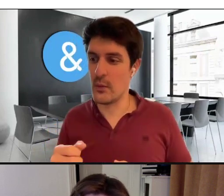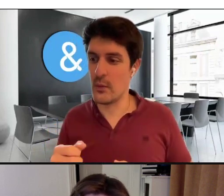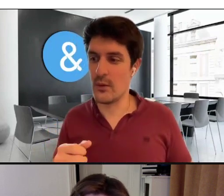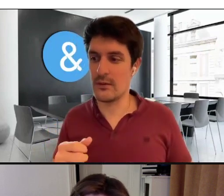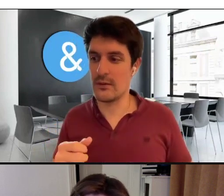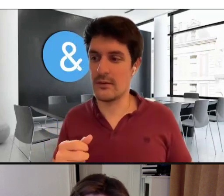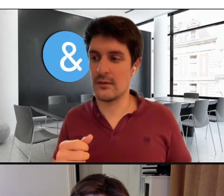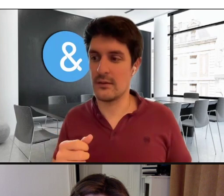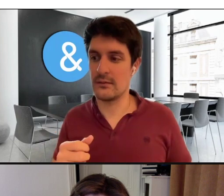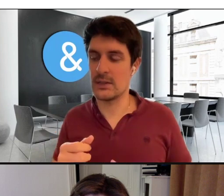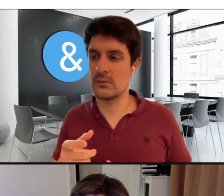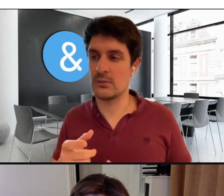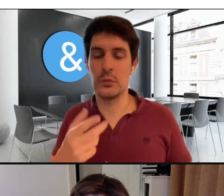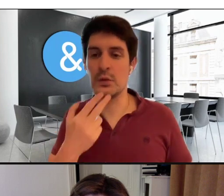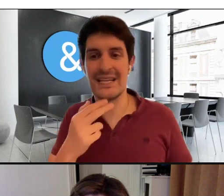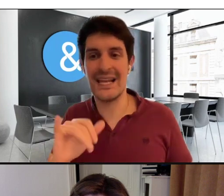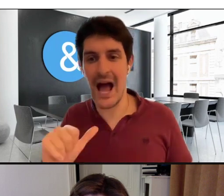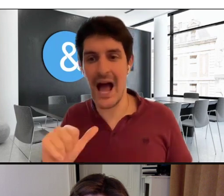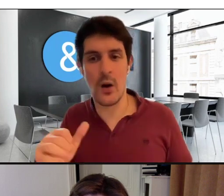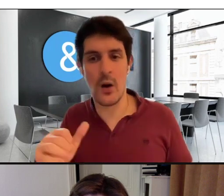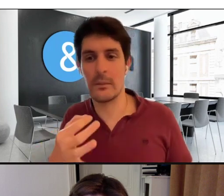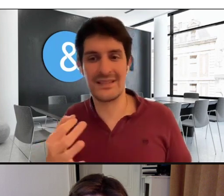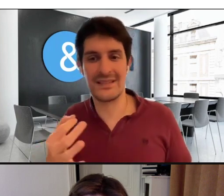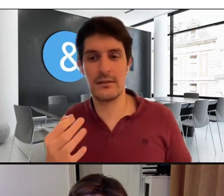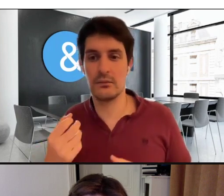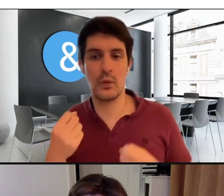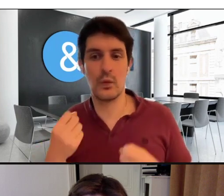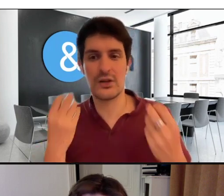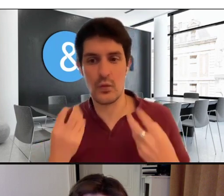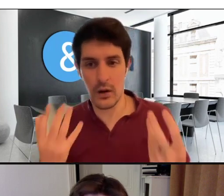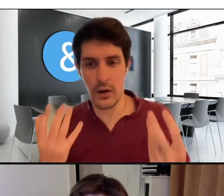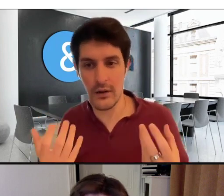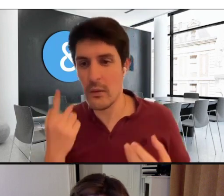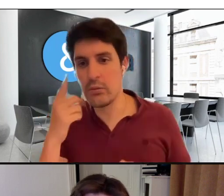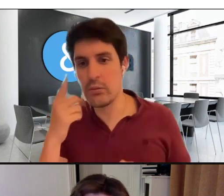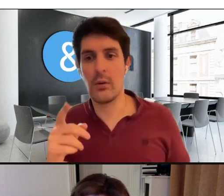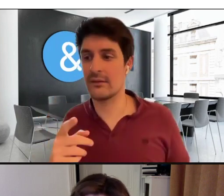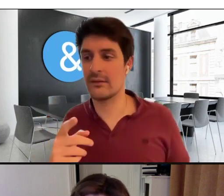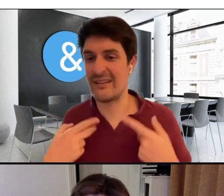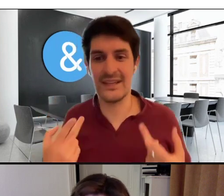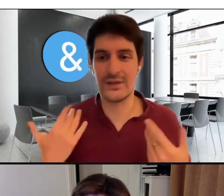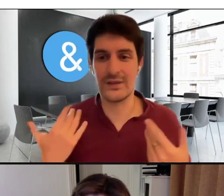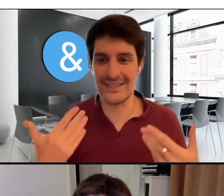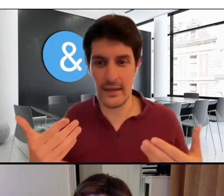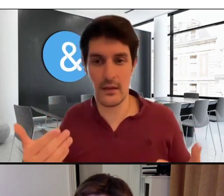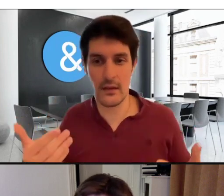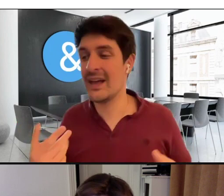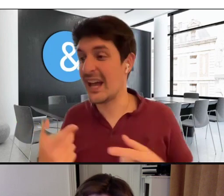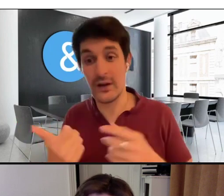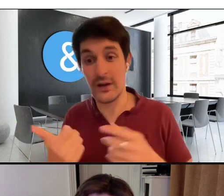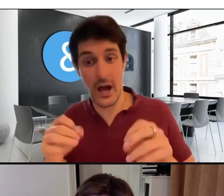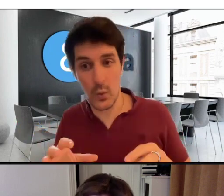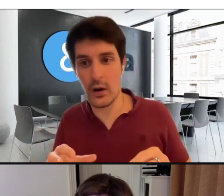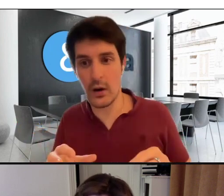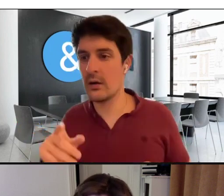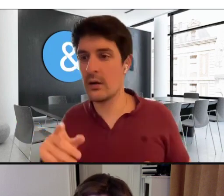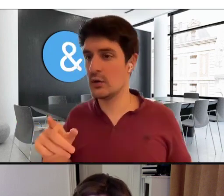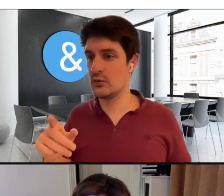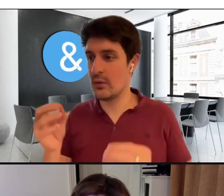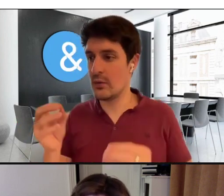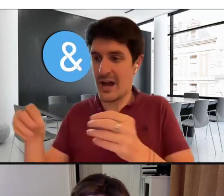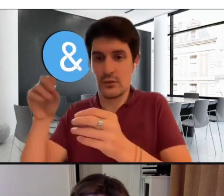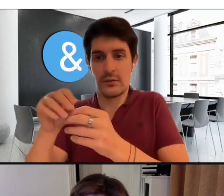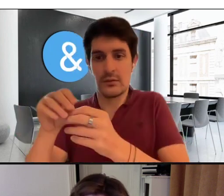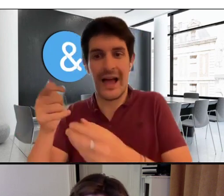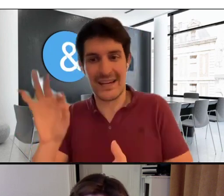peux utiliser l'IA automatique tous les jours pour ta vie quotidienne. Et quand il y a un cours, tu